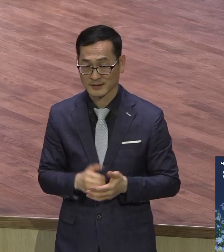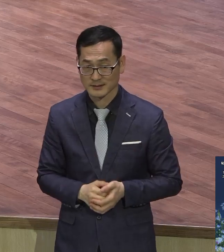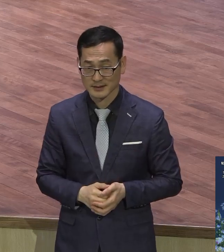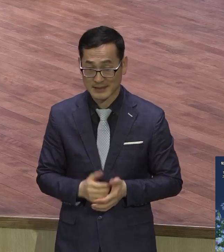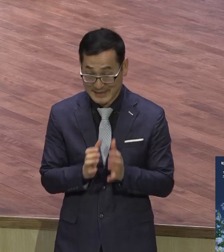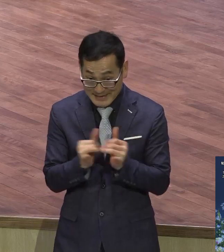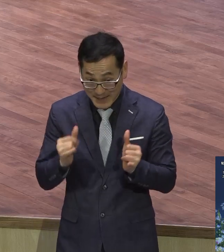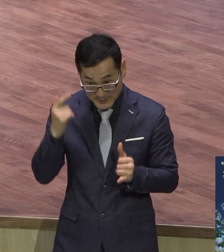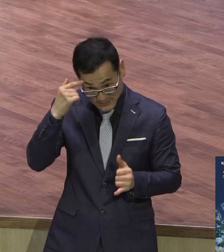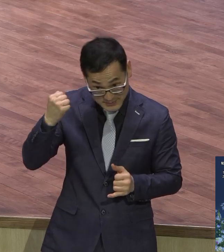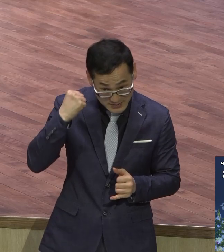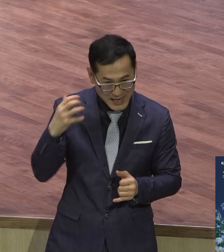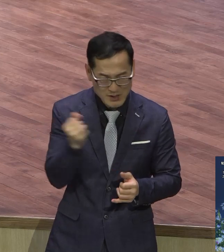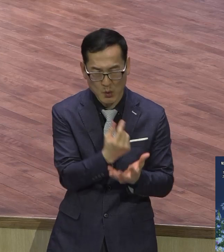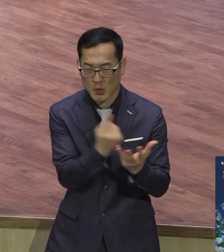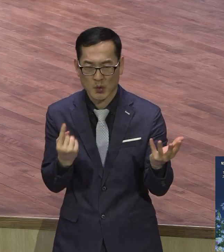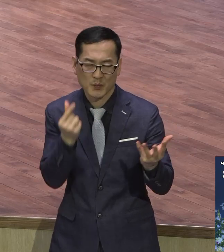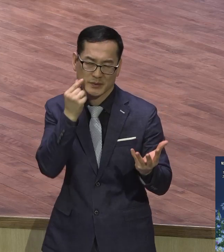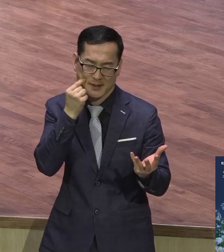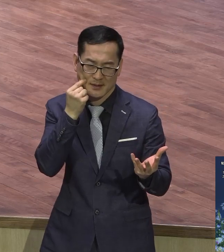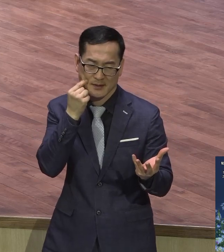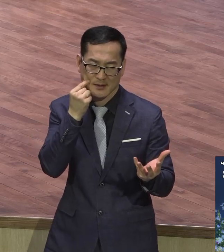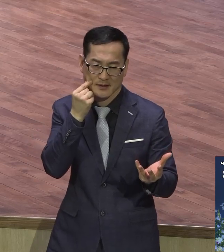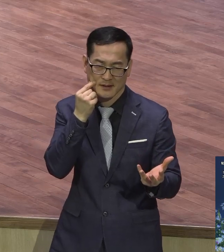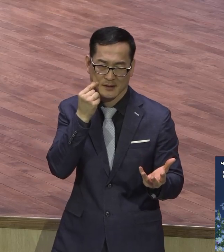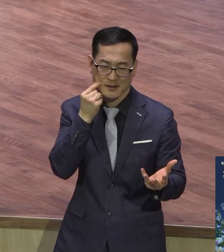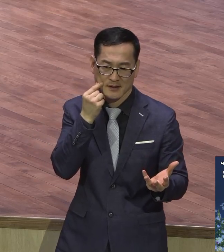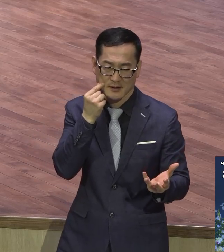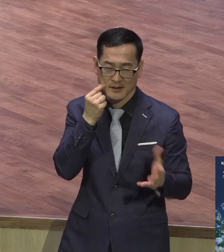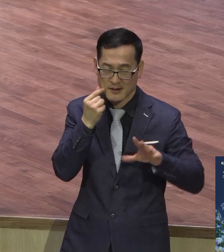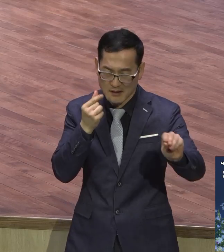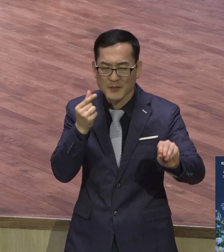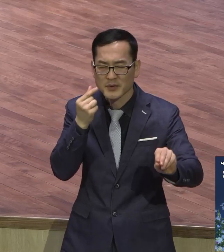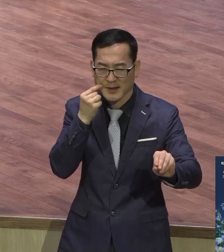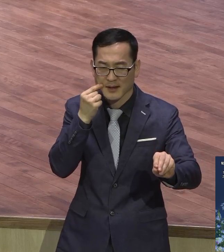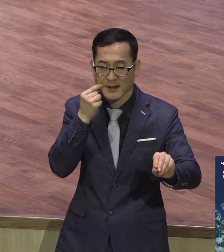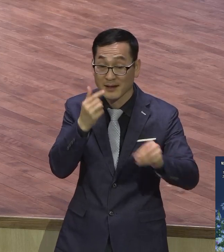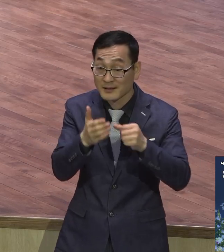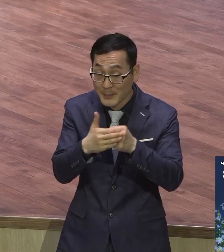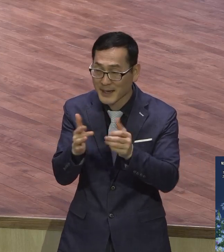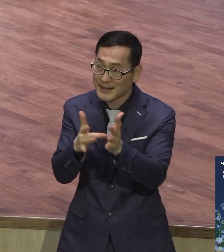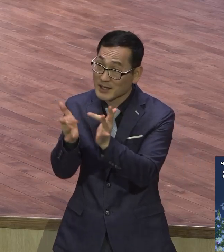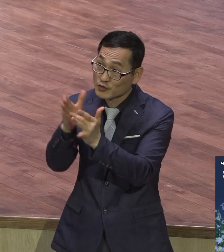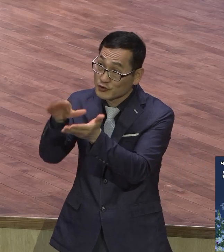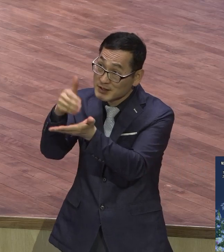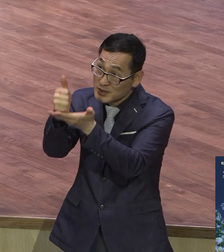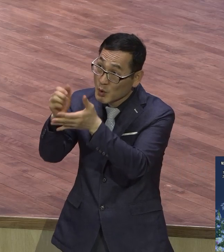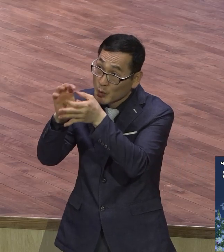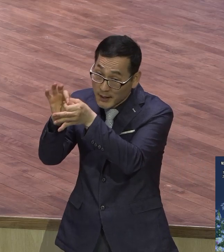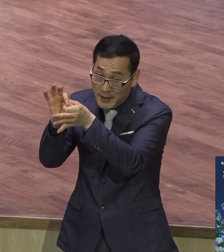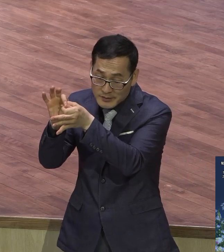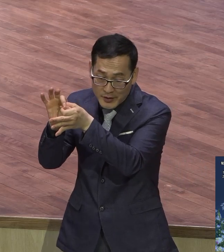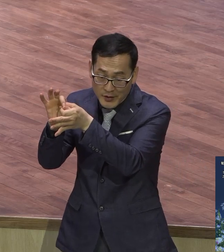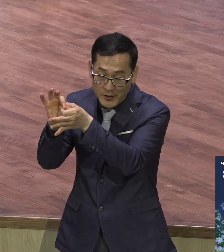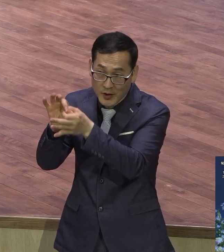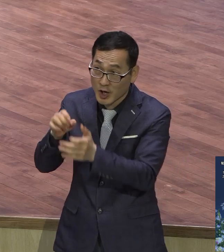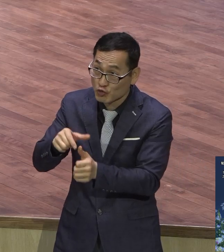의지로서는 어렵습니다. 쉽지 않습니다. 어떻게 하면 되느냐? 예수 고의두를 통해서